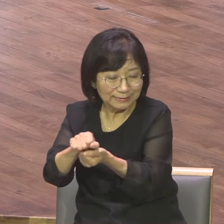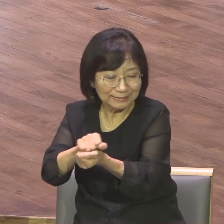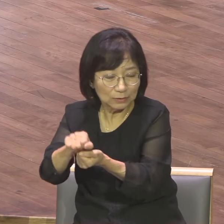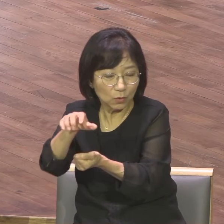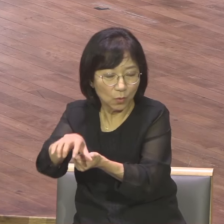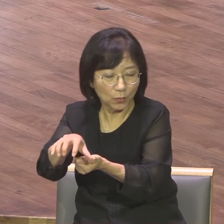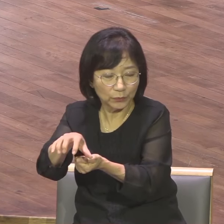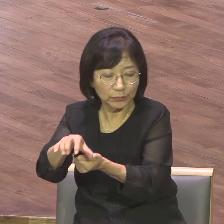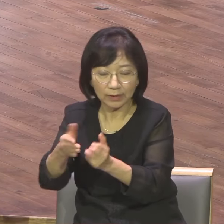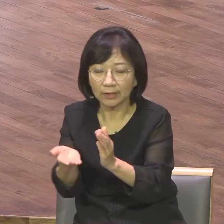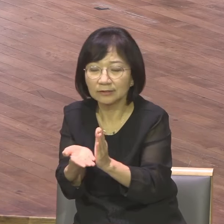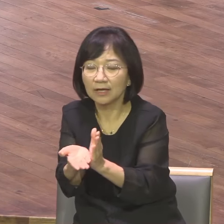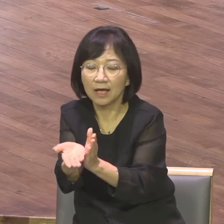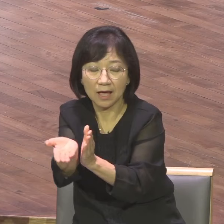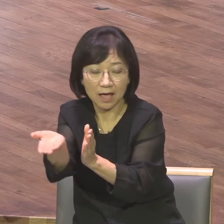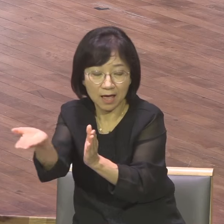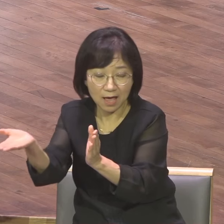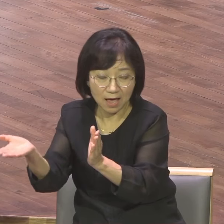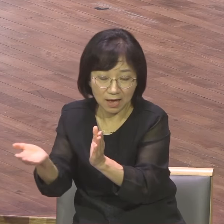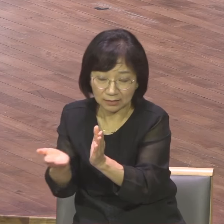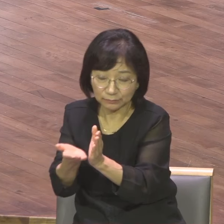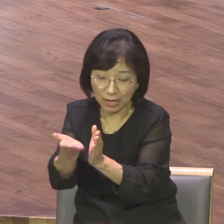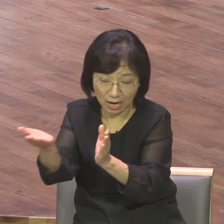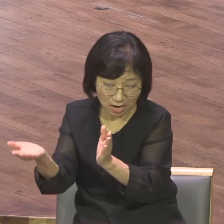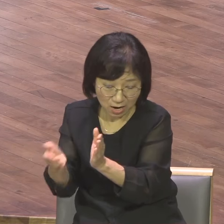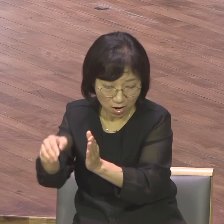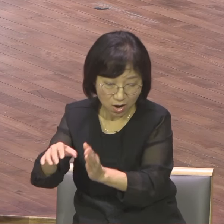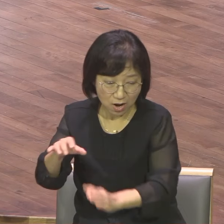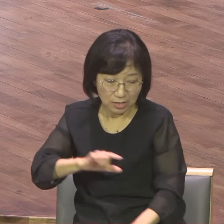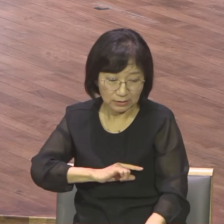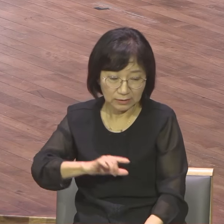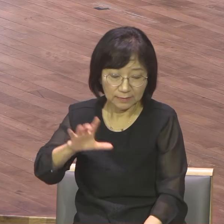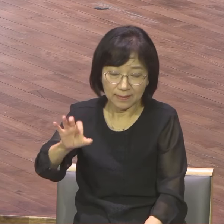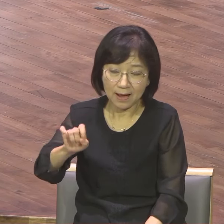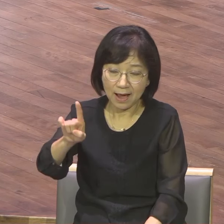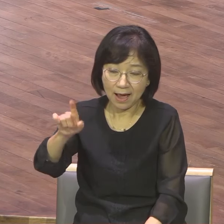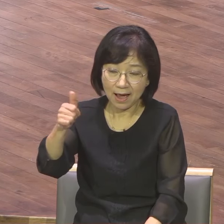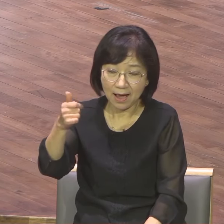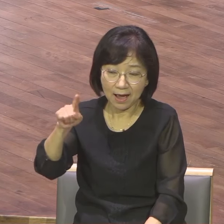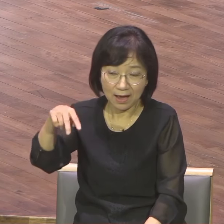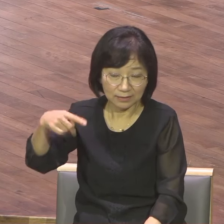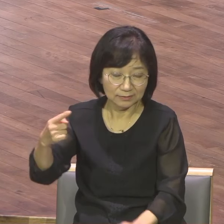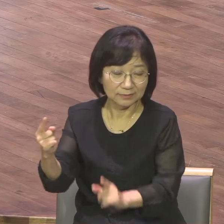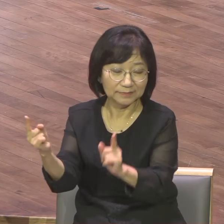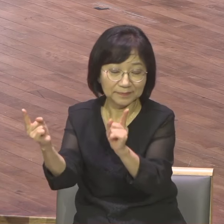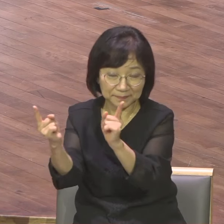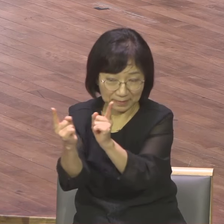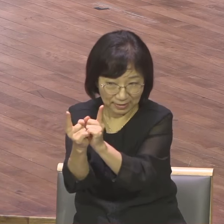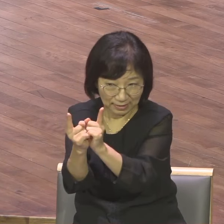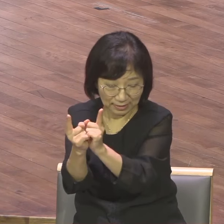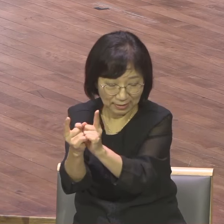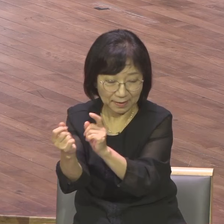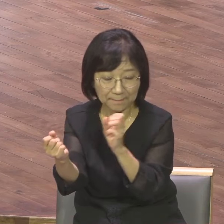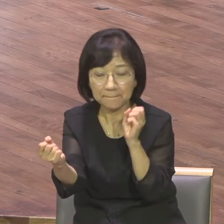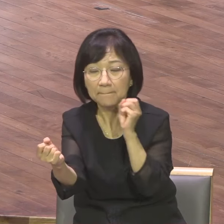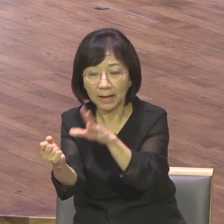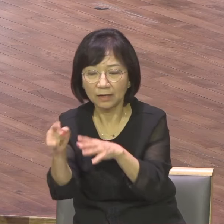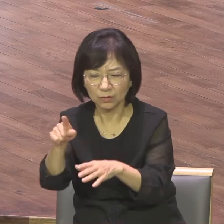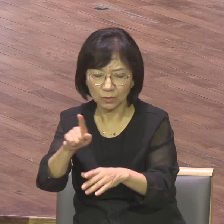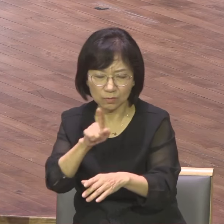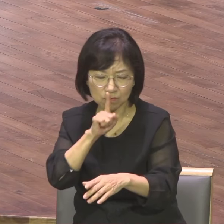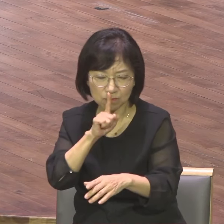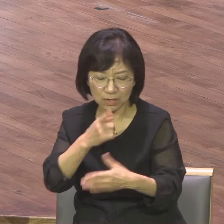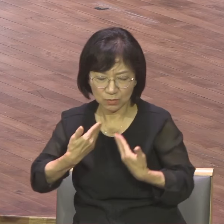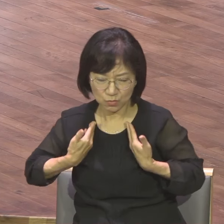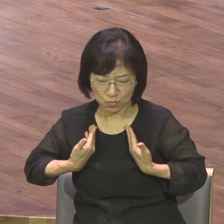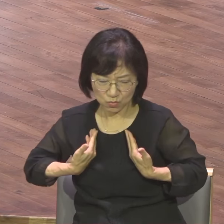수도, 끝 세탁자의 밭 큰 길에 나가서 아스를 만나 그에게 이르기를 너는 삼가며 조용하라.